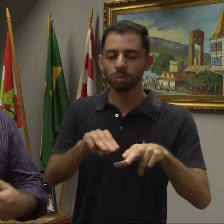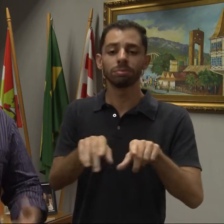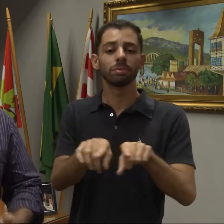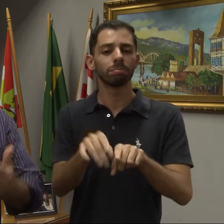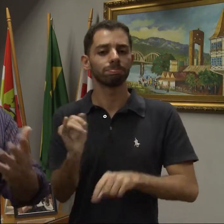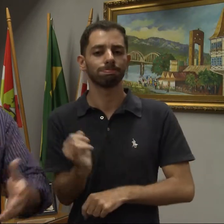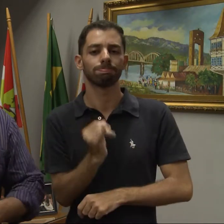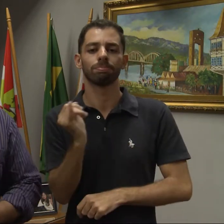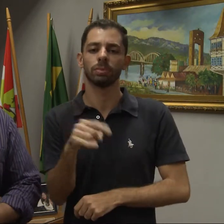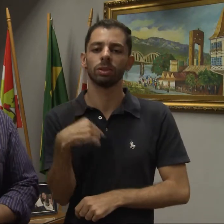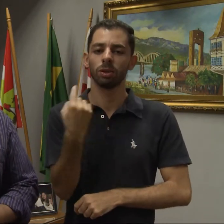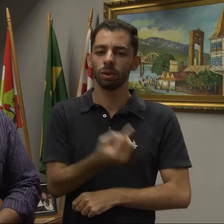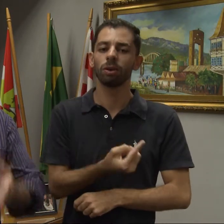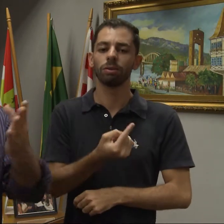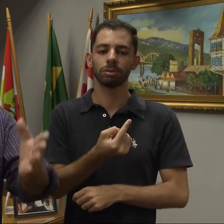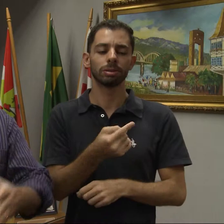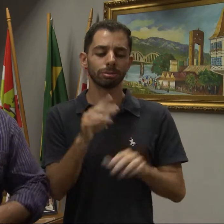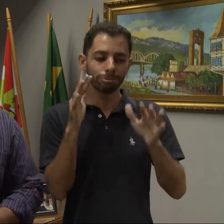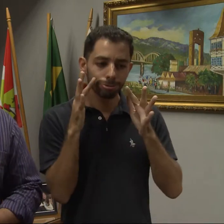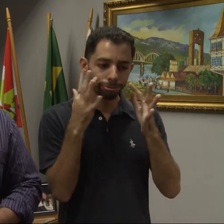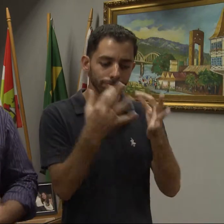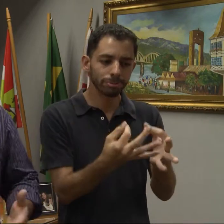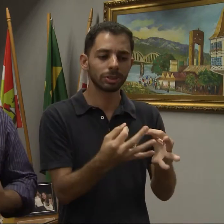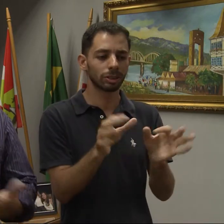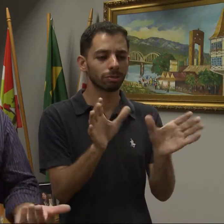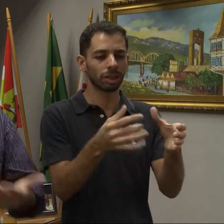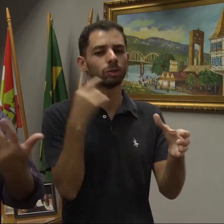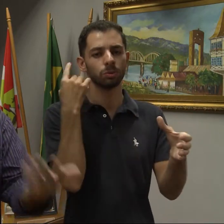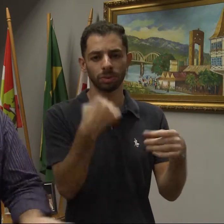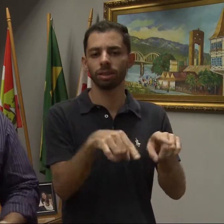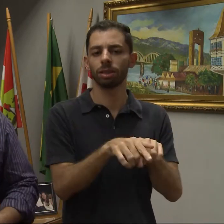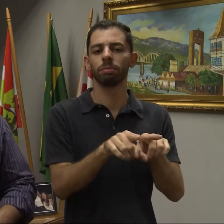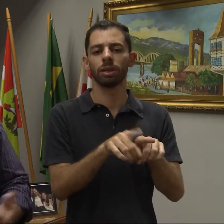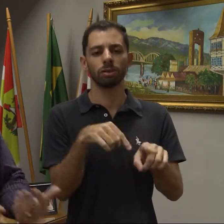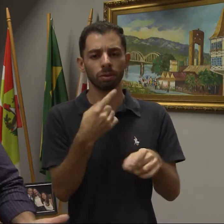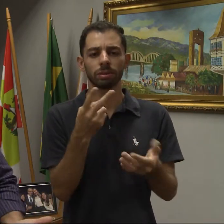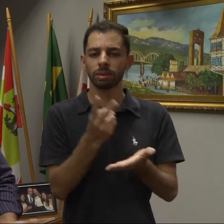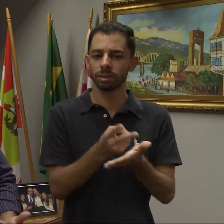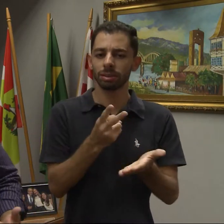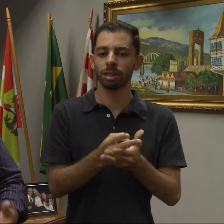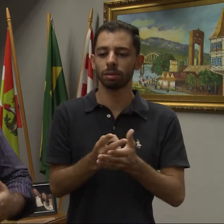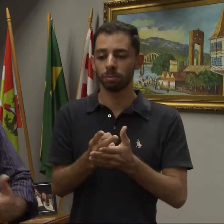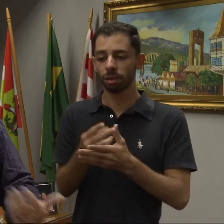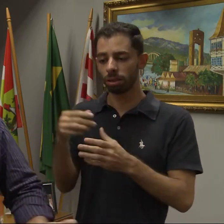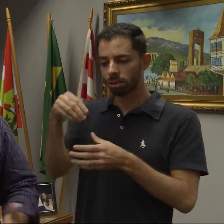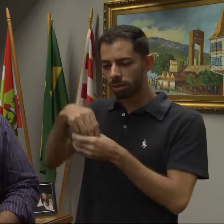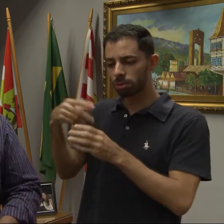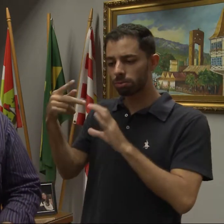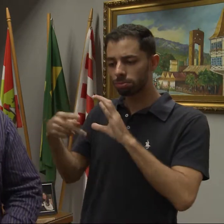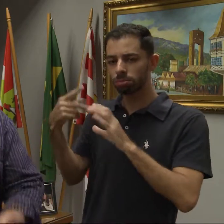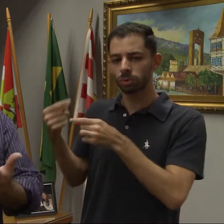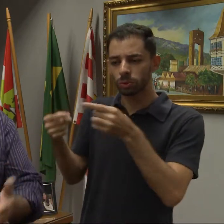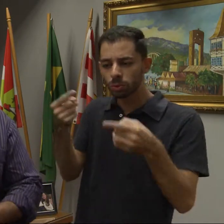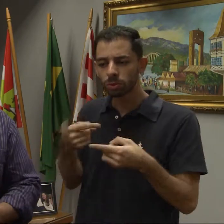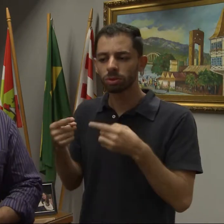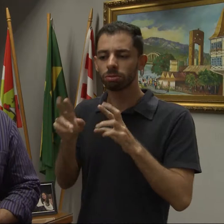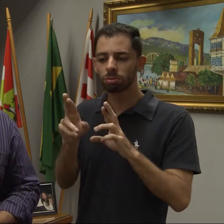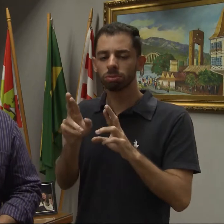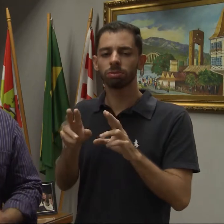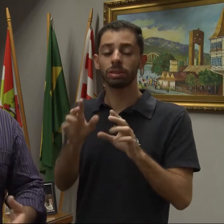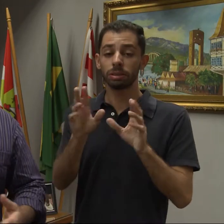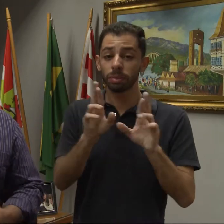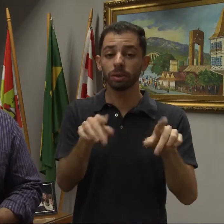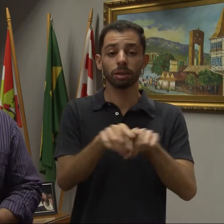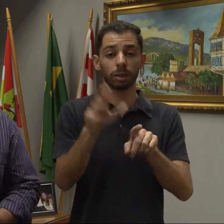e é importante que a gente tenha o olhar especial para eles também. Então, dentro do possível, nós estamos lá na Câmara de Vereadores fazendo a nossa parte, esperamos que o prefeito